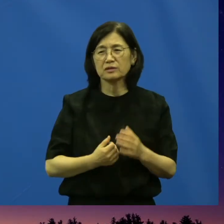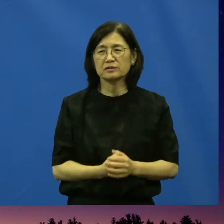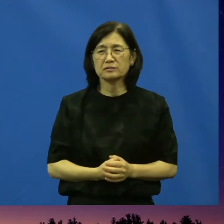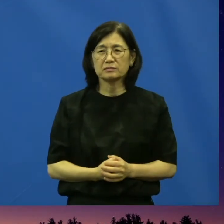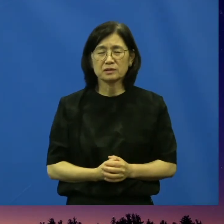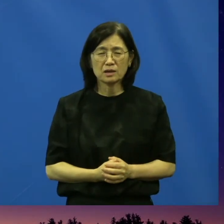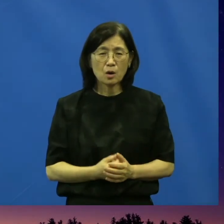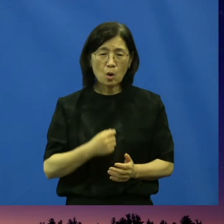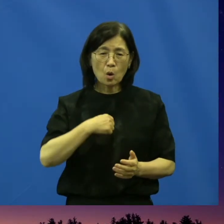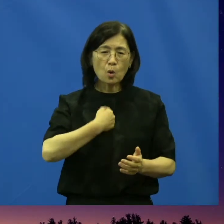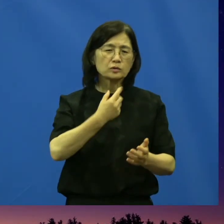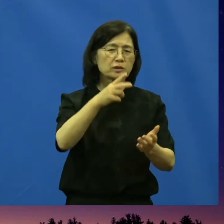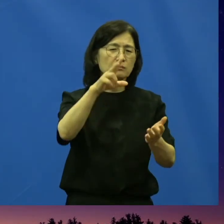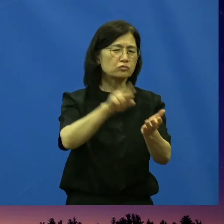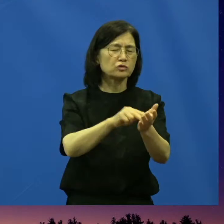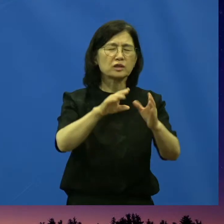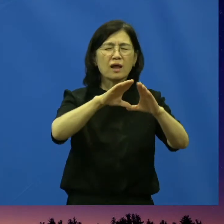풀어야 돼.